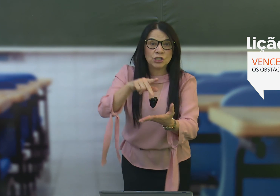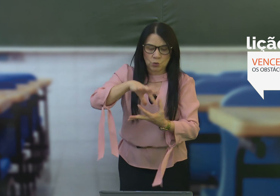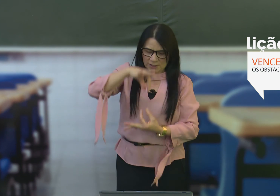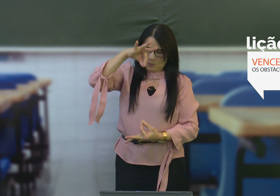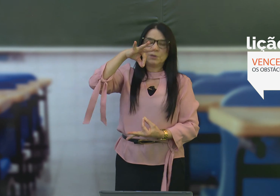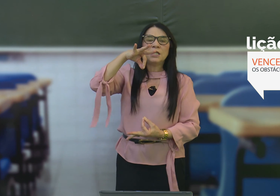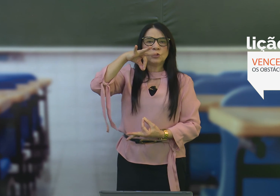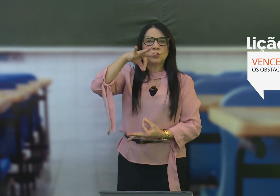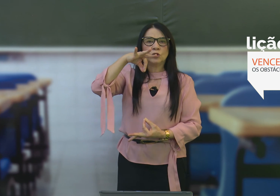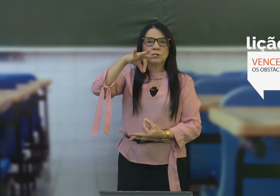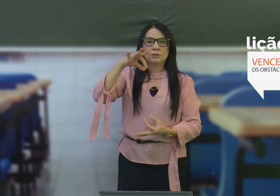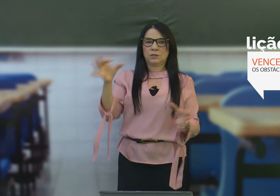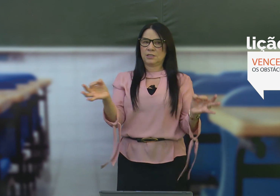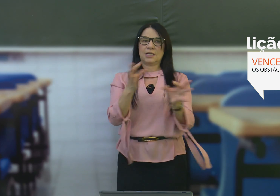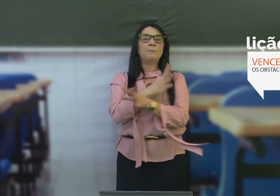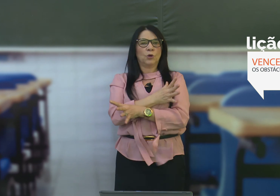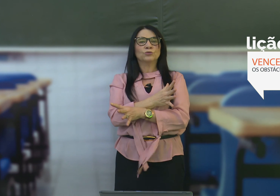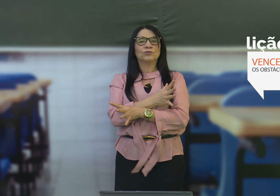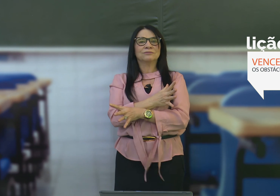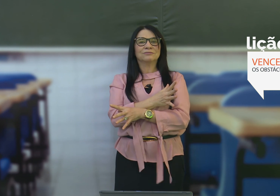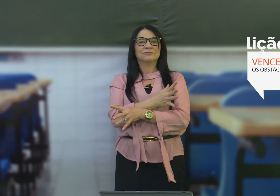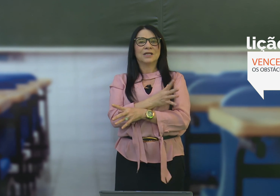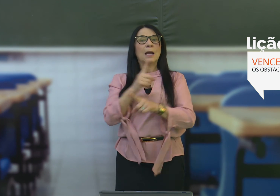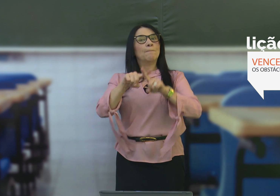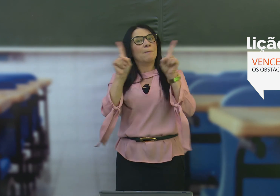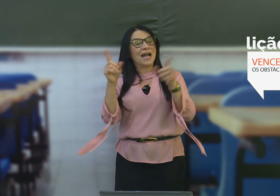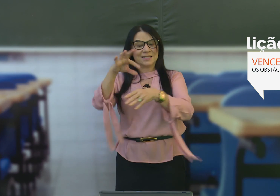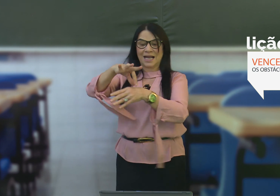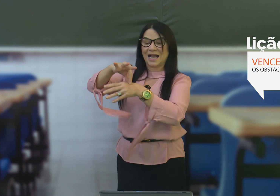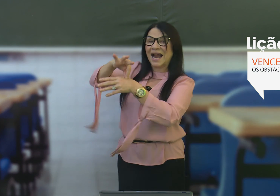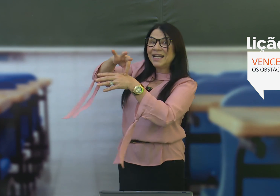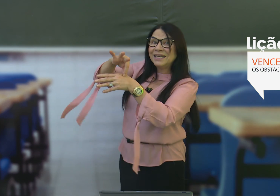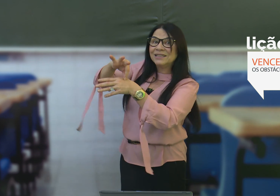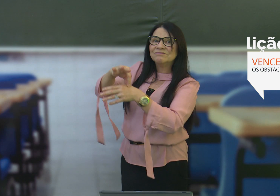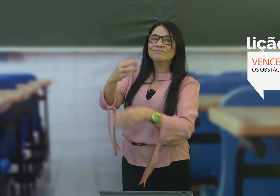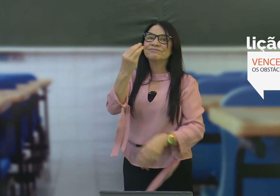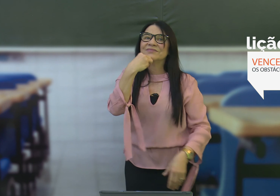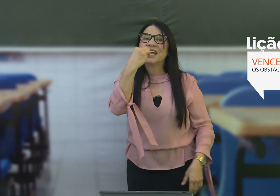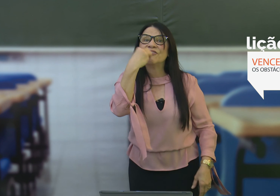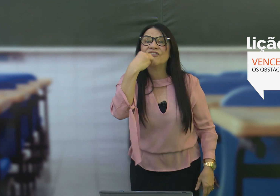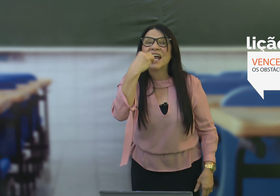o espírito está pronto, mas a carne é fraca.